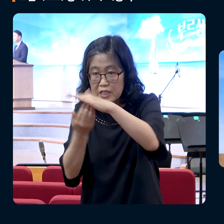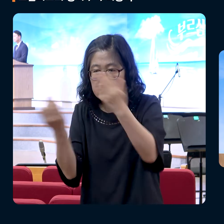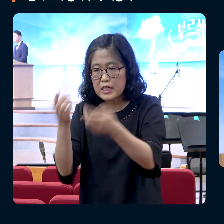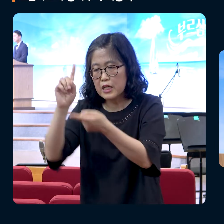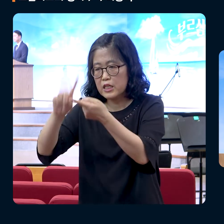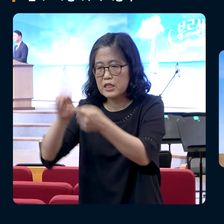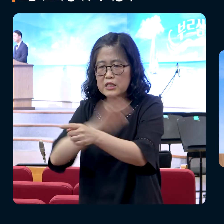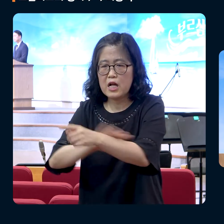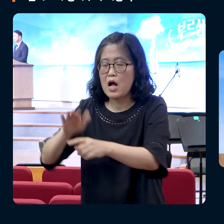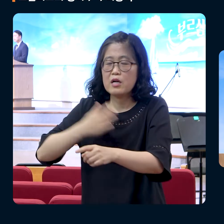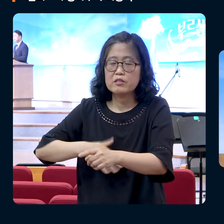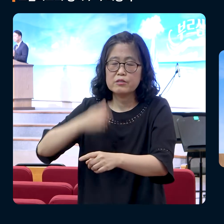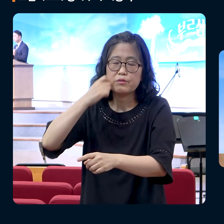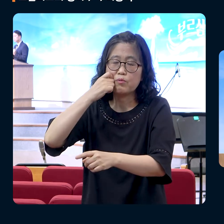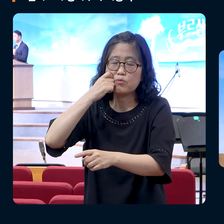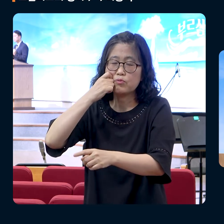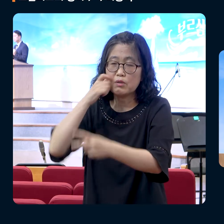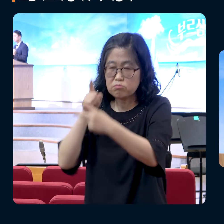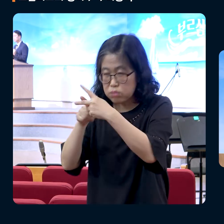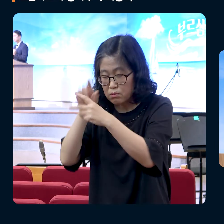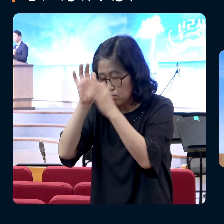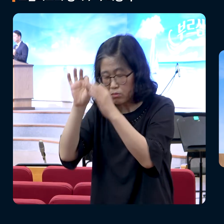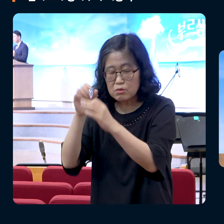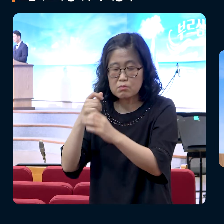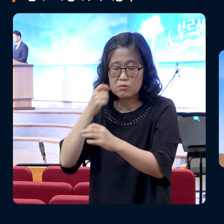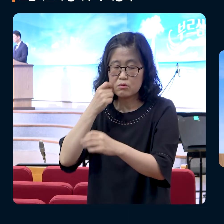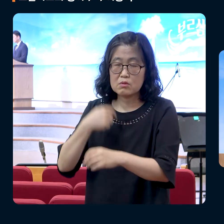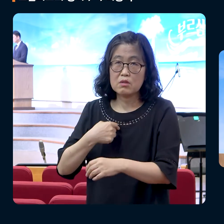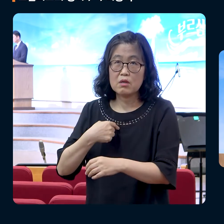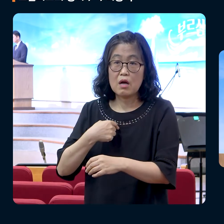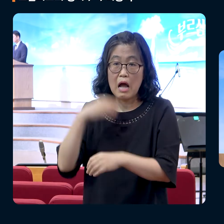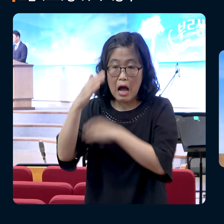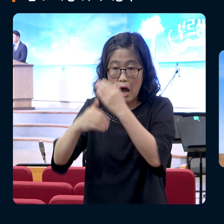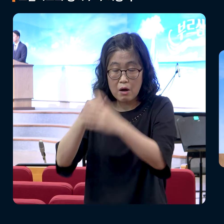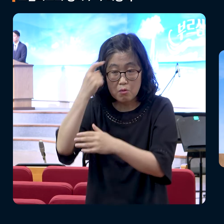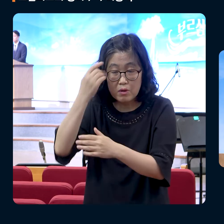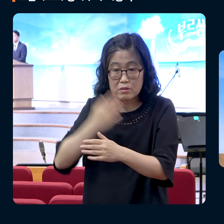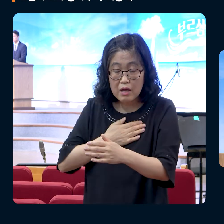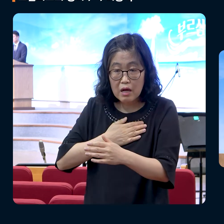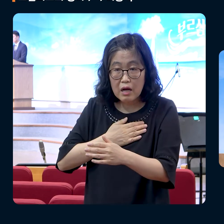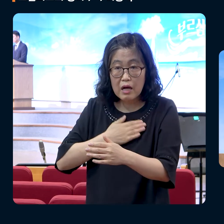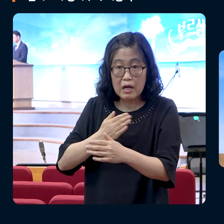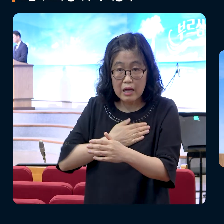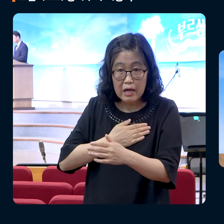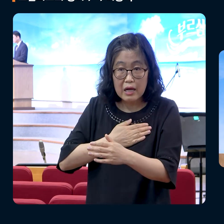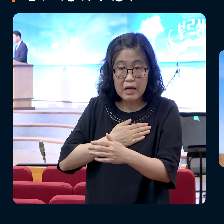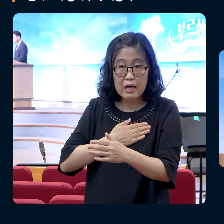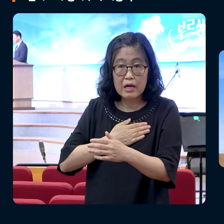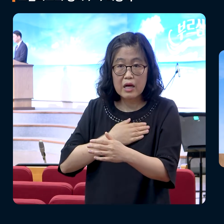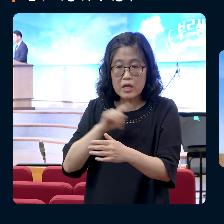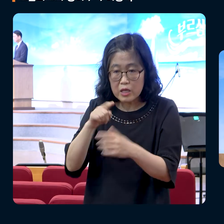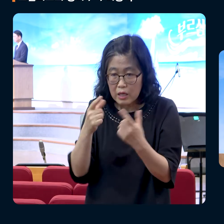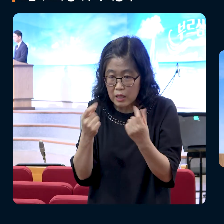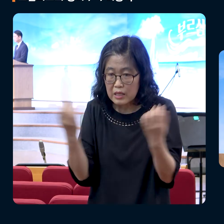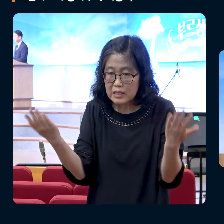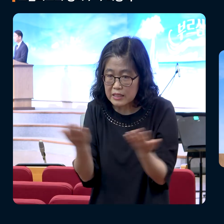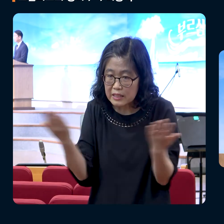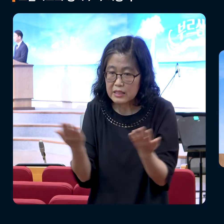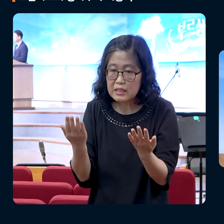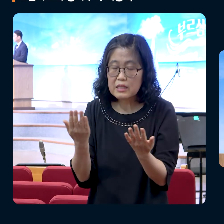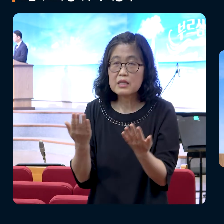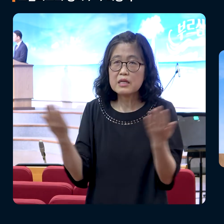합니까? 하나님 도대체 이것들을 나에게 주신 이유가 무엇입니까? 라는 것들을 날마다 하나님의 뜻을